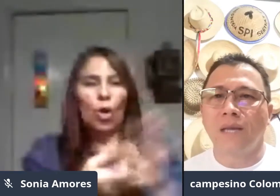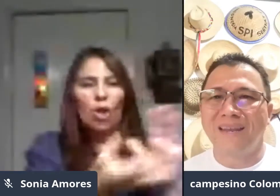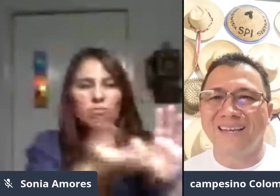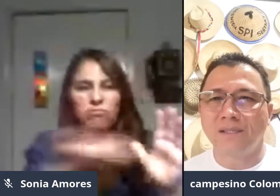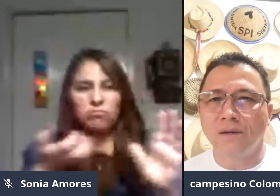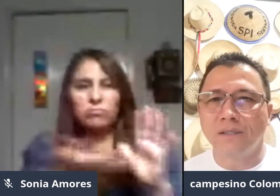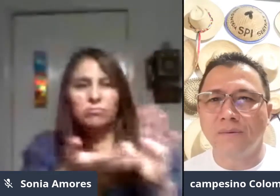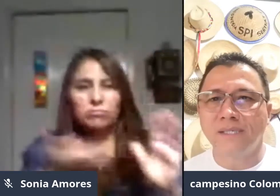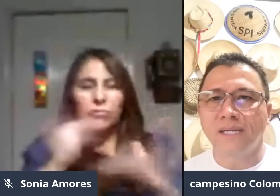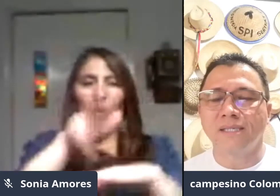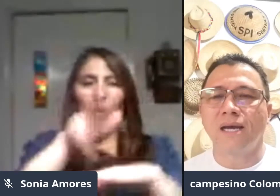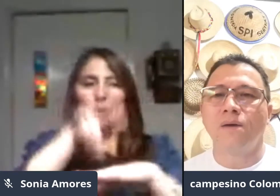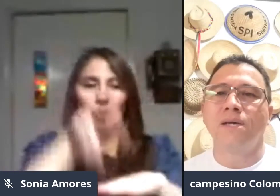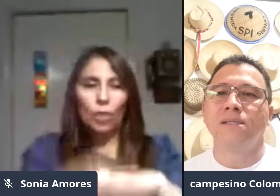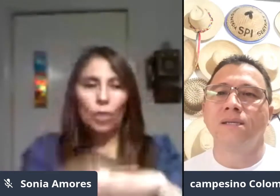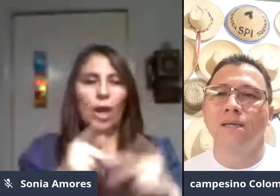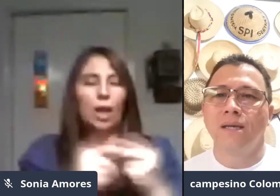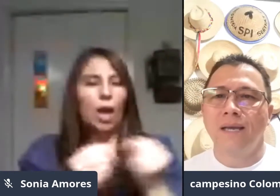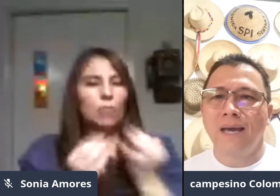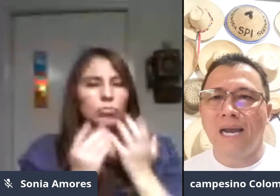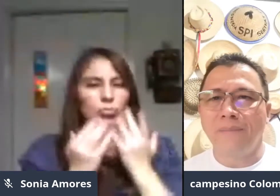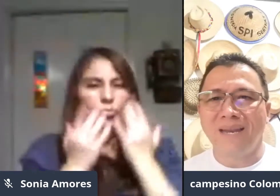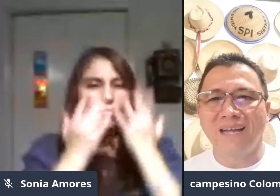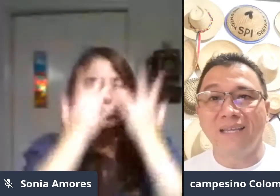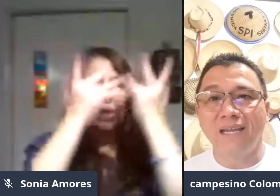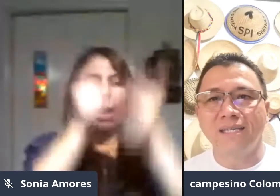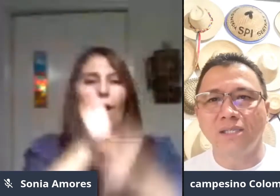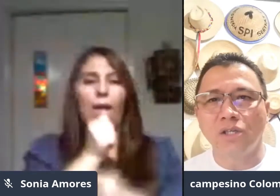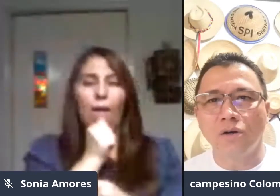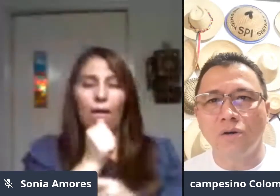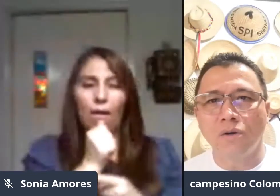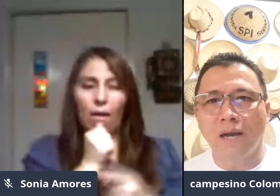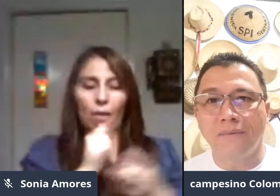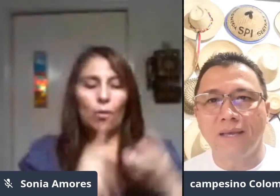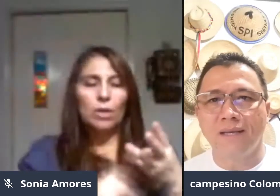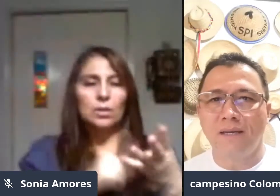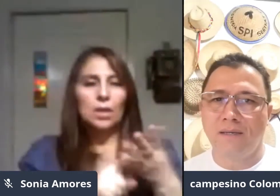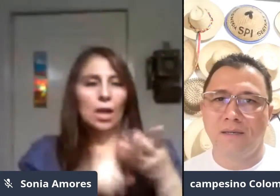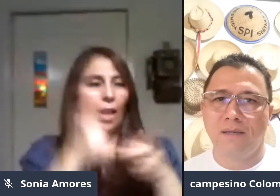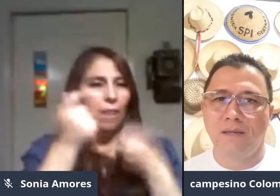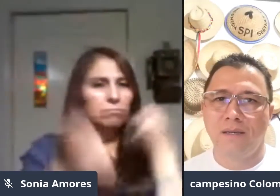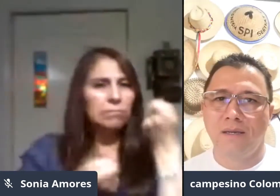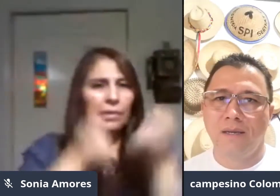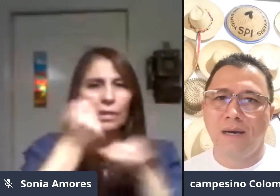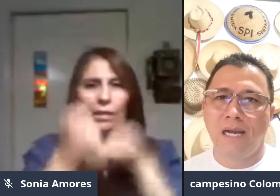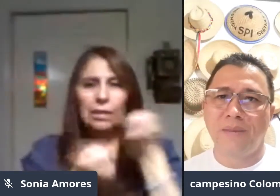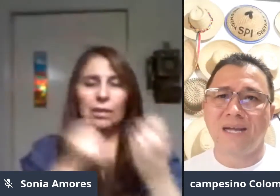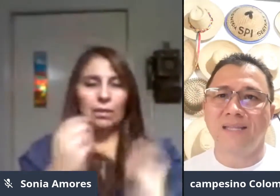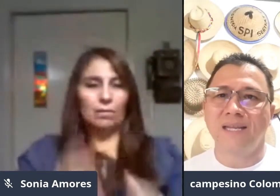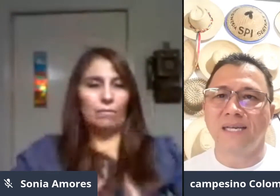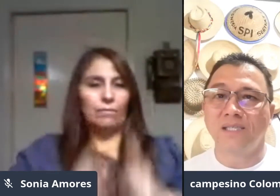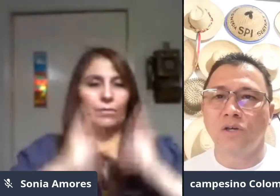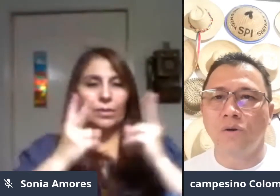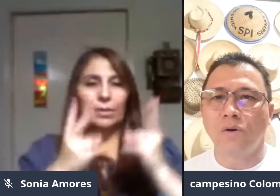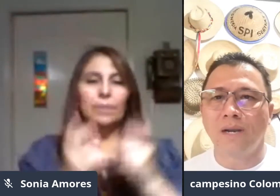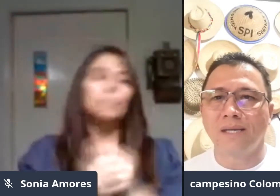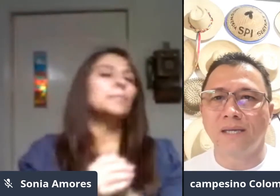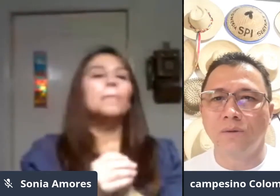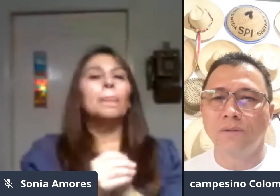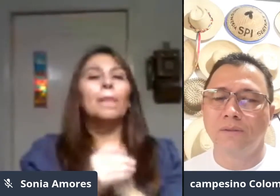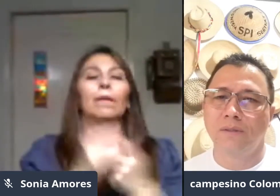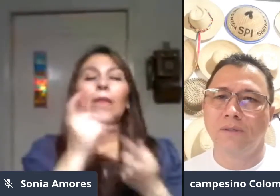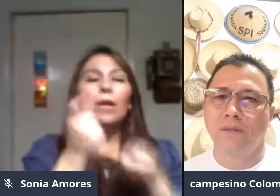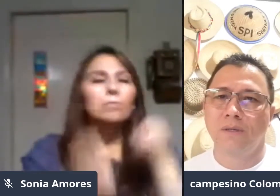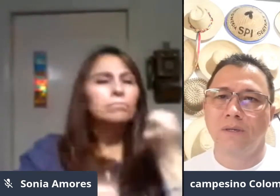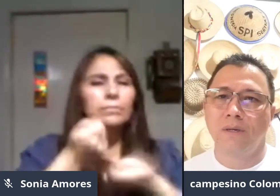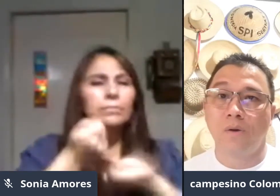la contaminación de nuestras aguas, a la mercantilización con la vida, a la mercantilización con la